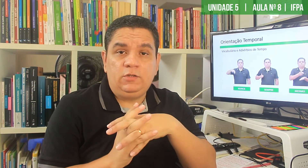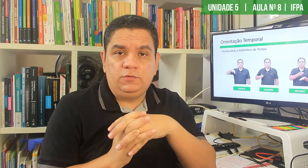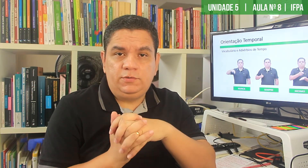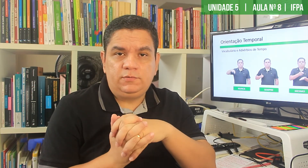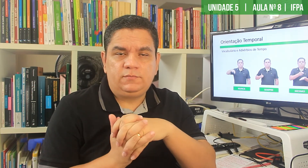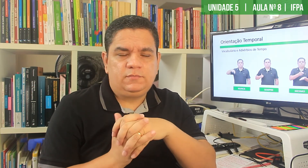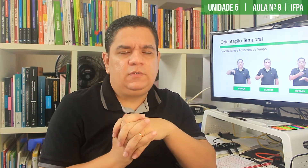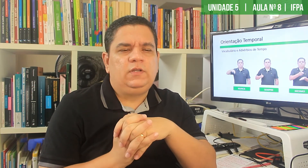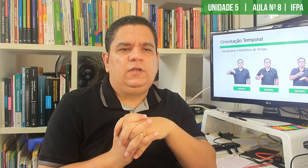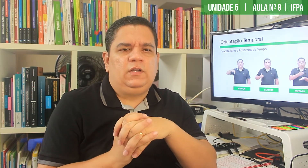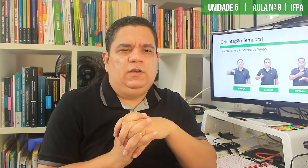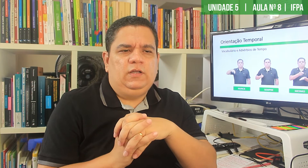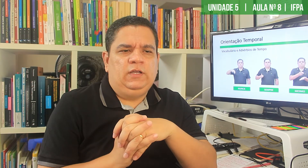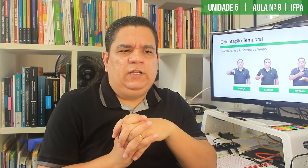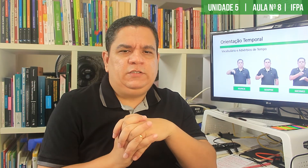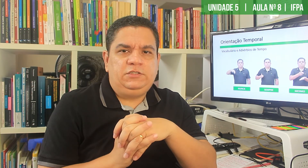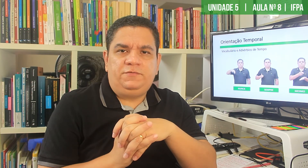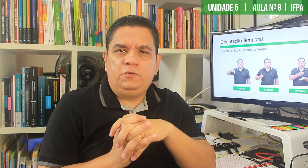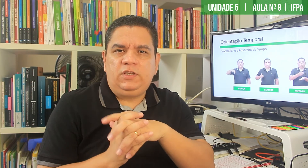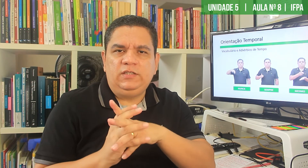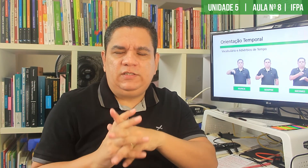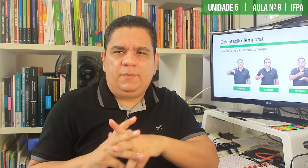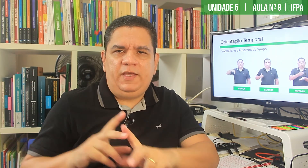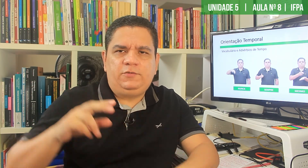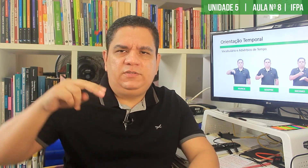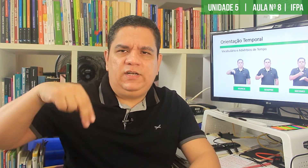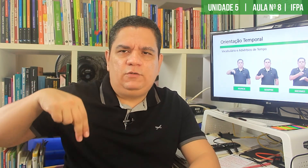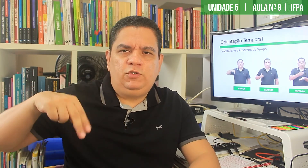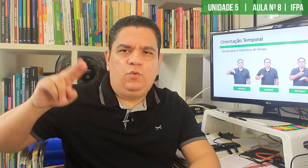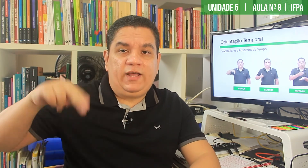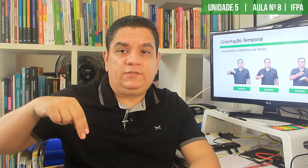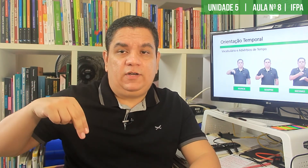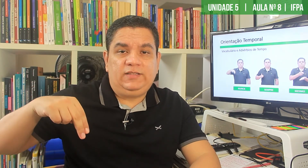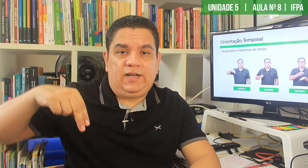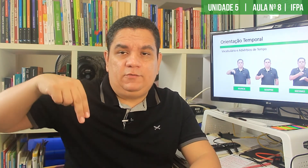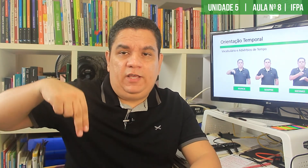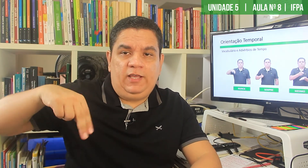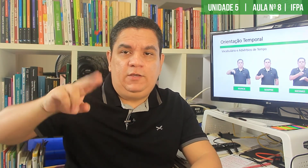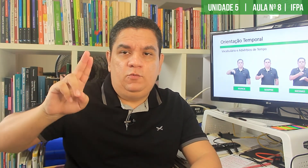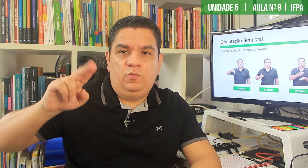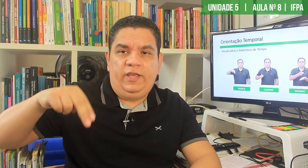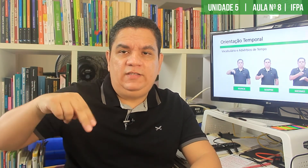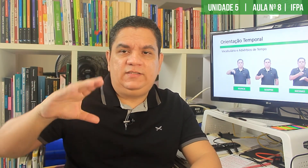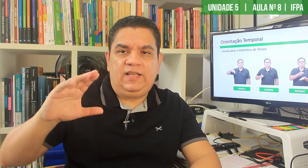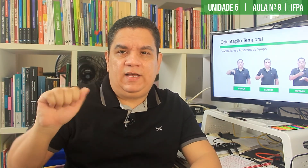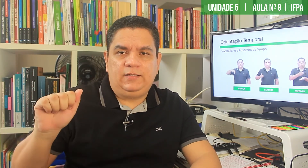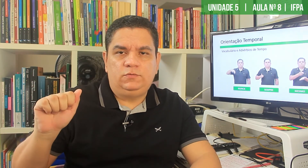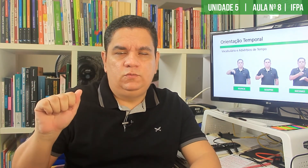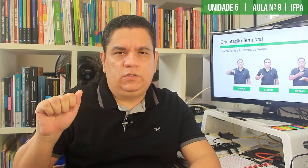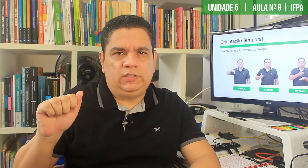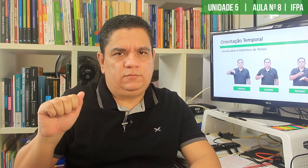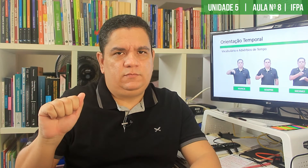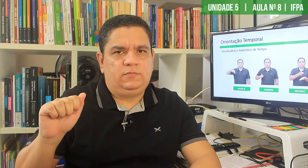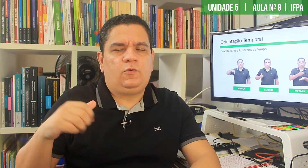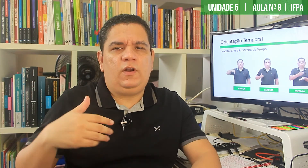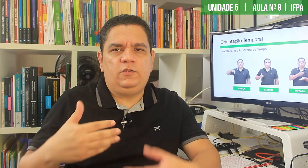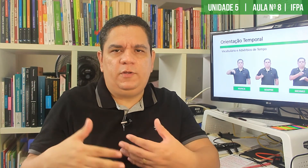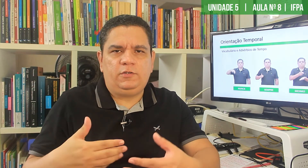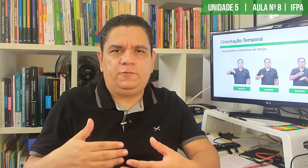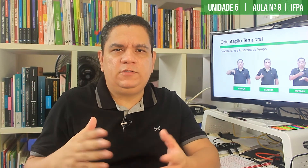indefinidos, a gente viu que antigamente o sinal de nunca era soletrado, N-U-N-C-A, nunca. Com a lei do menor esforço ele